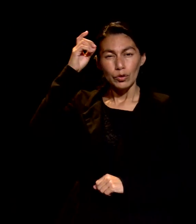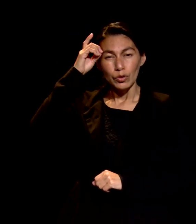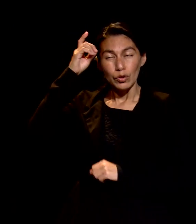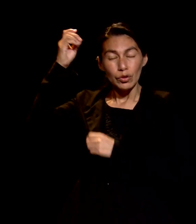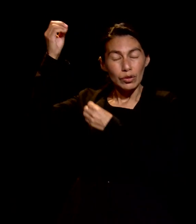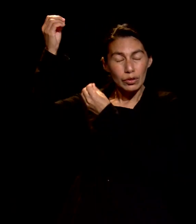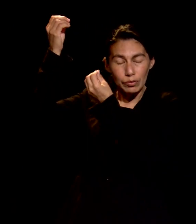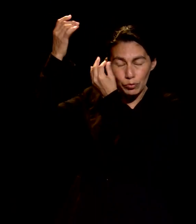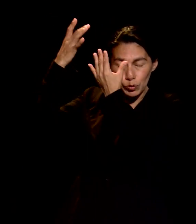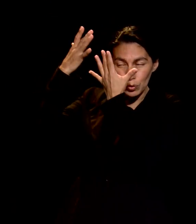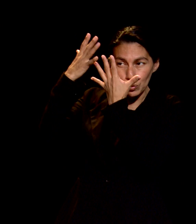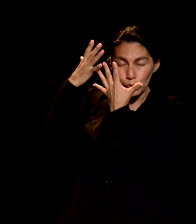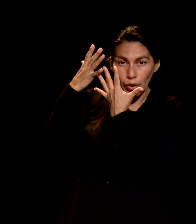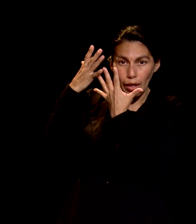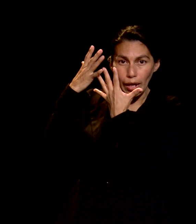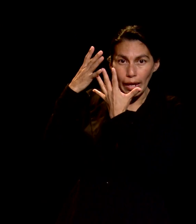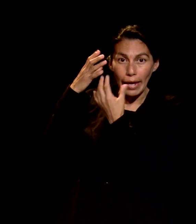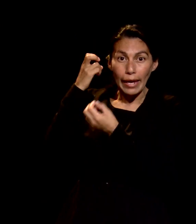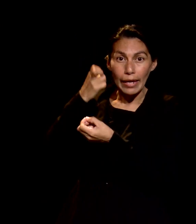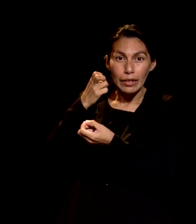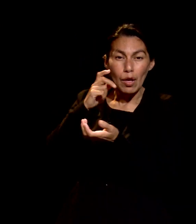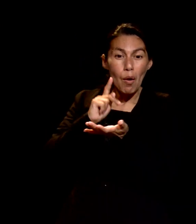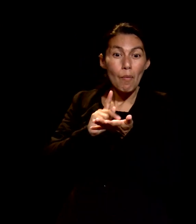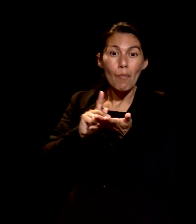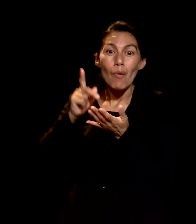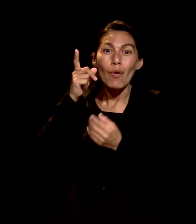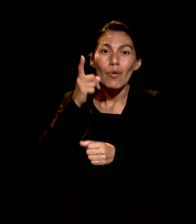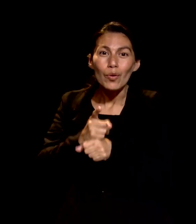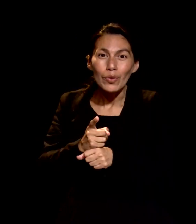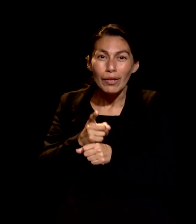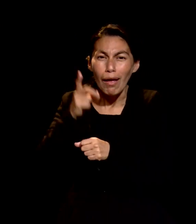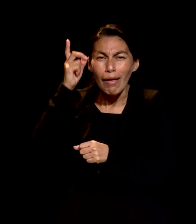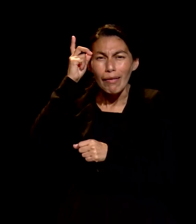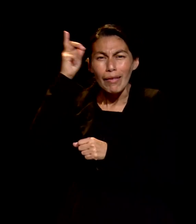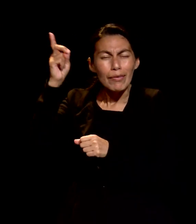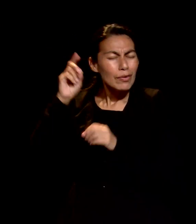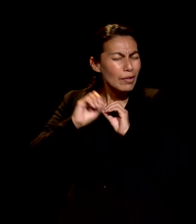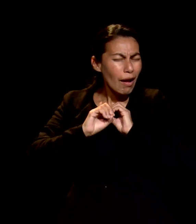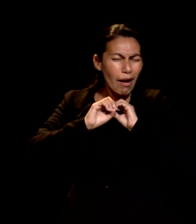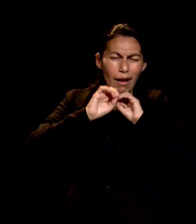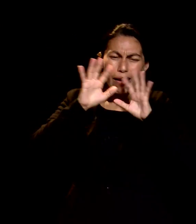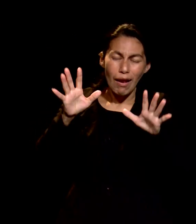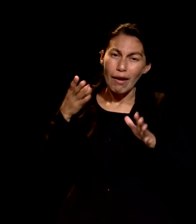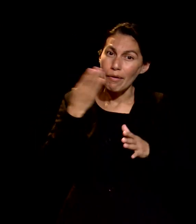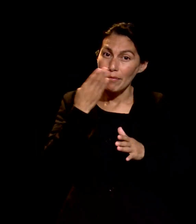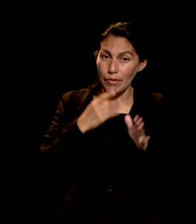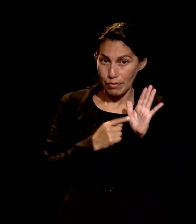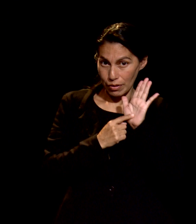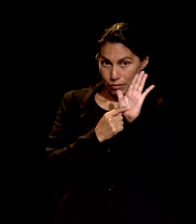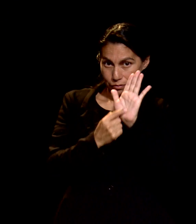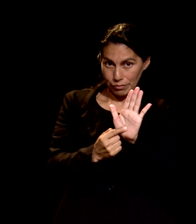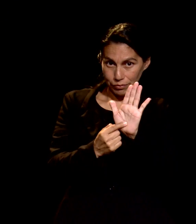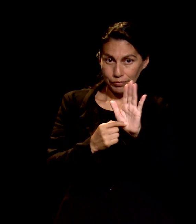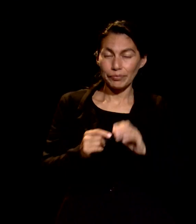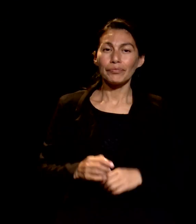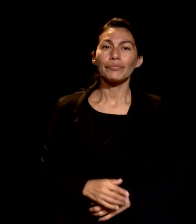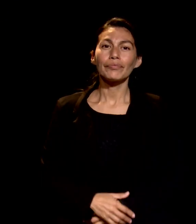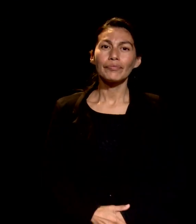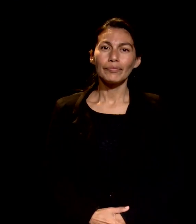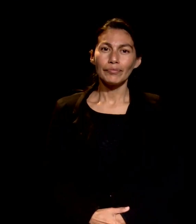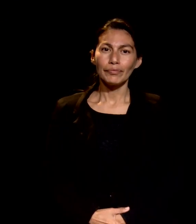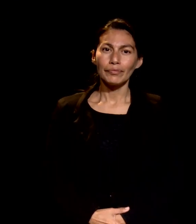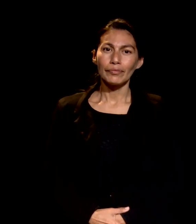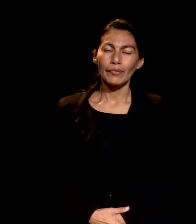son aquellos que tienen que ver con la voluntad expresa de Dios tal y como está revelada en su palabra.